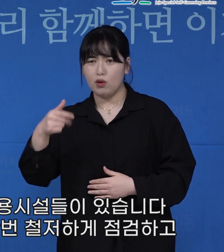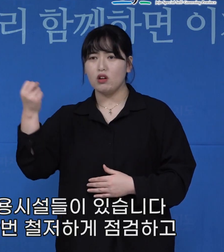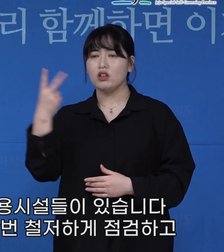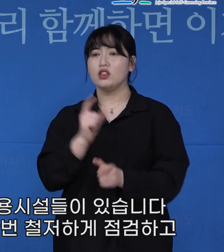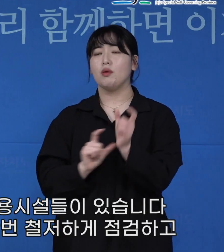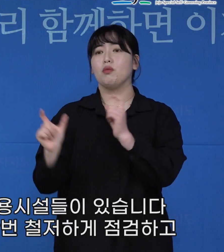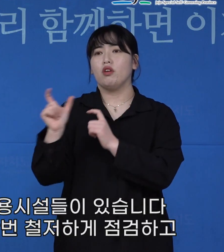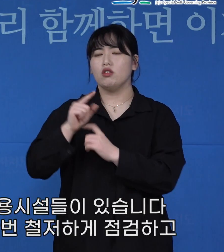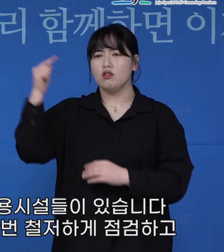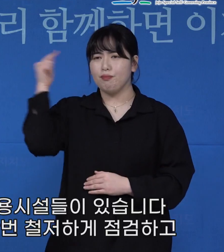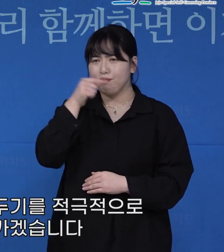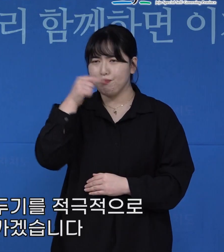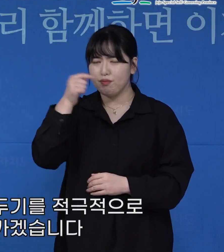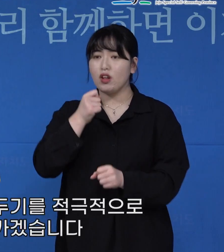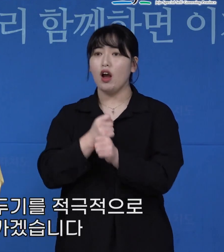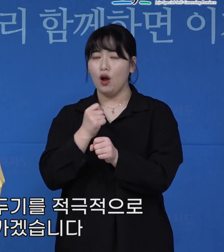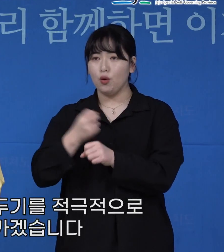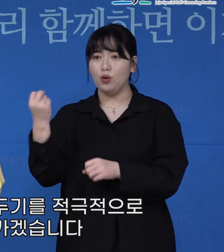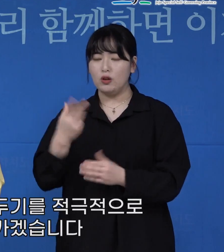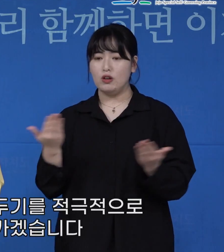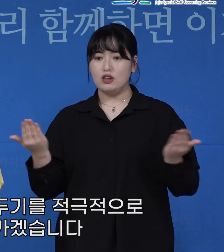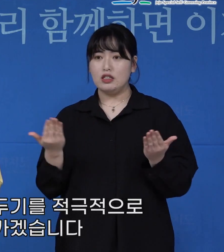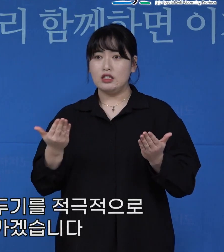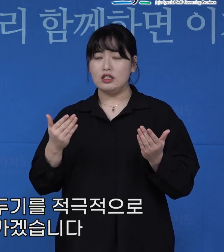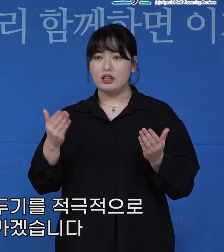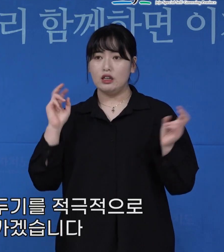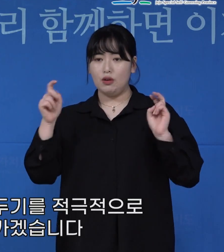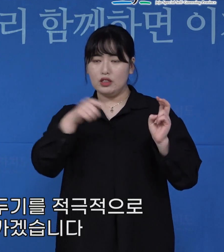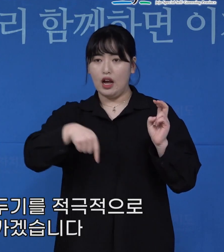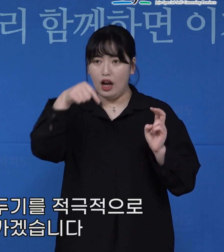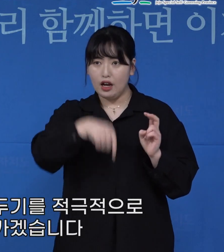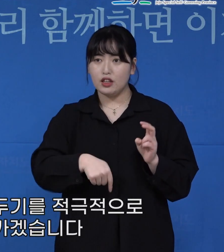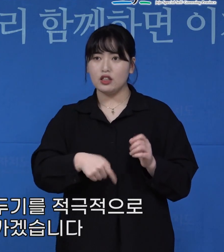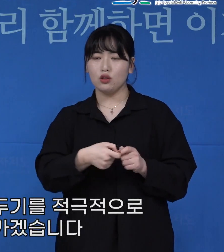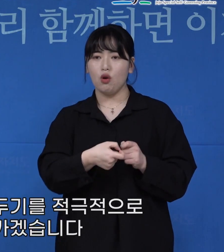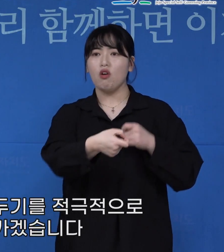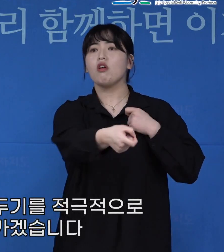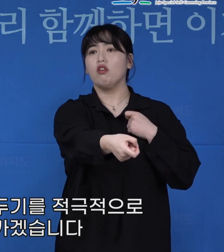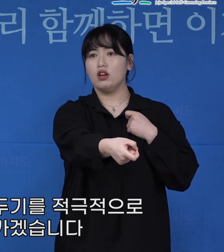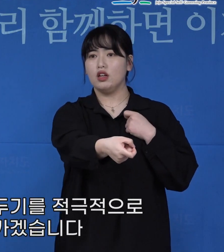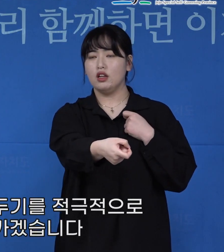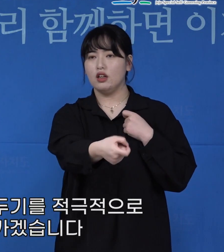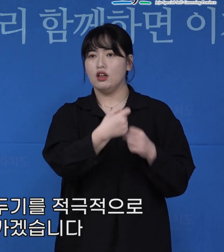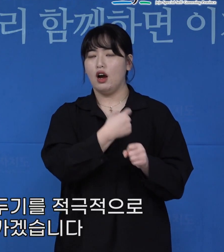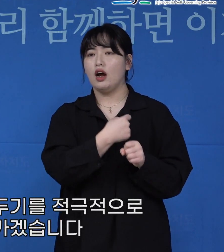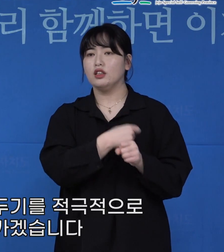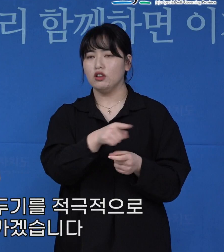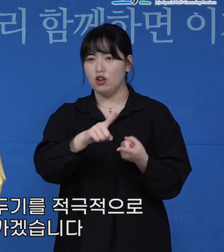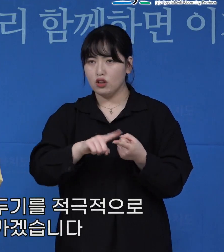철저하게 점검하고 직장 내에서의 거리두기를 적극적으로